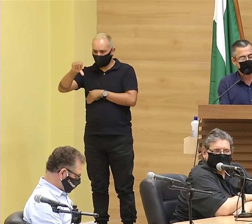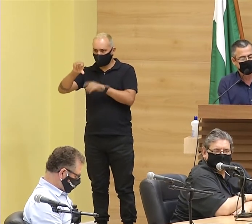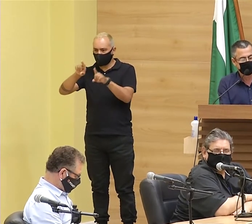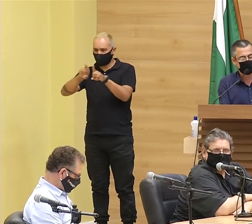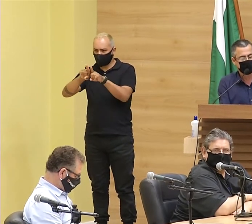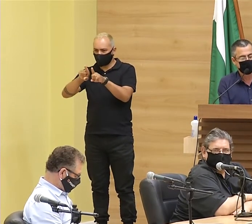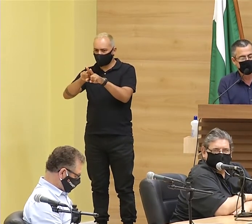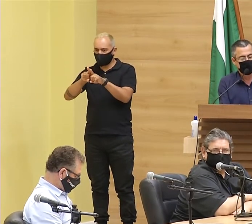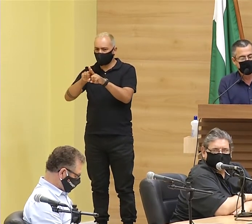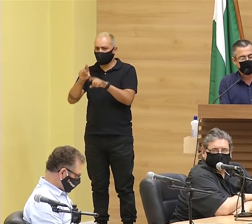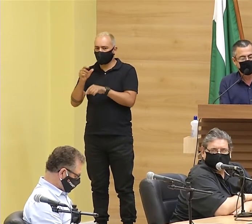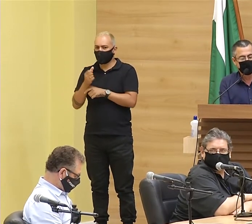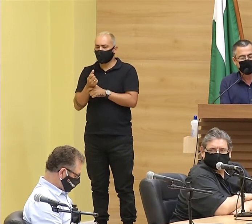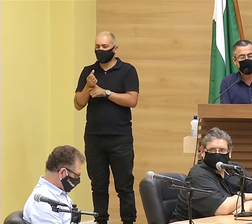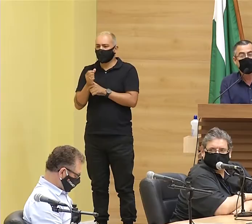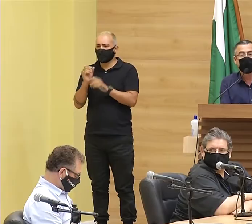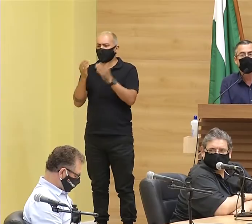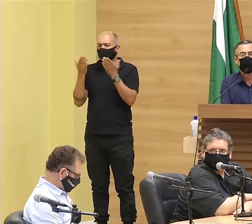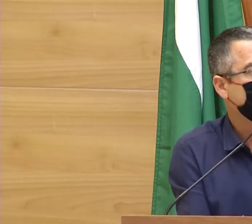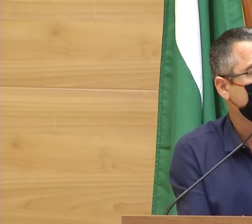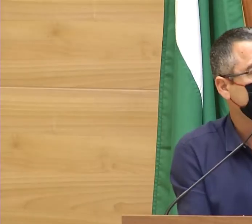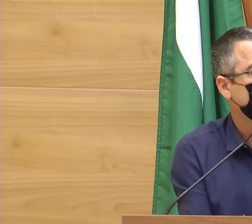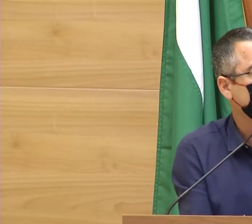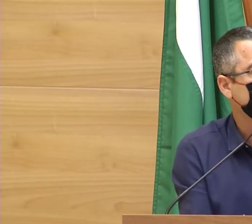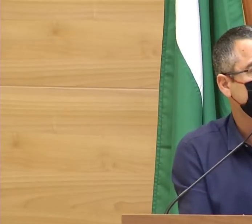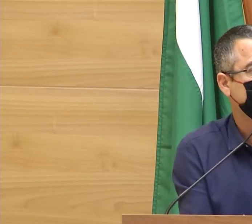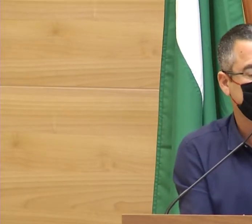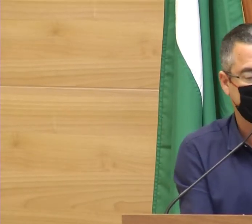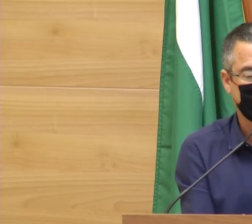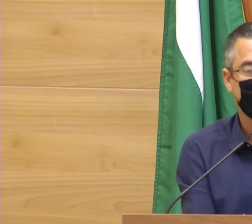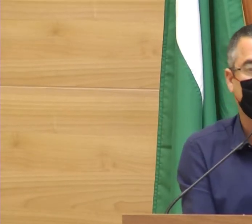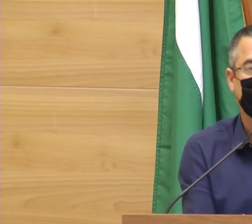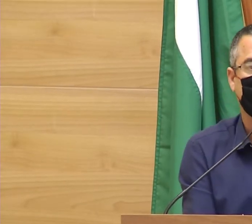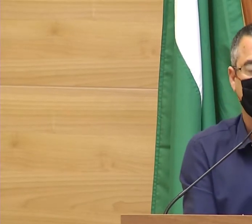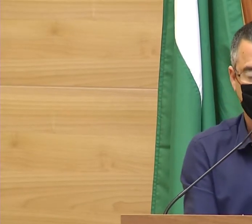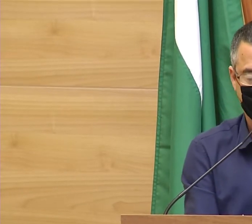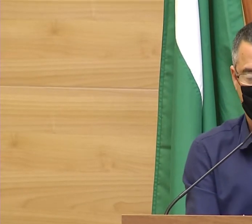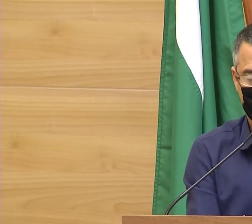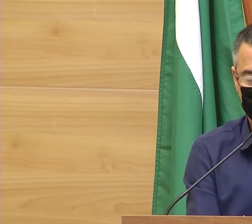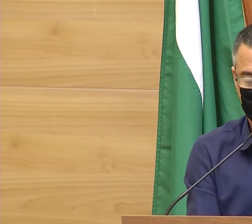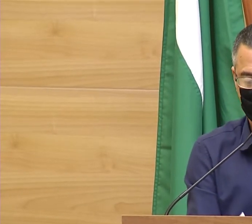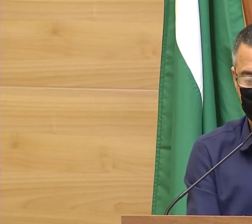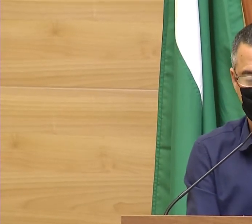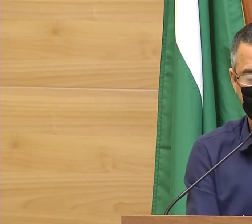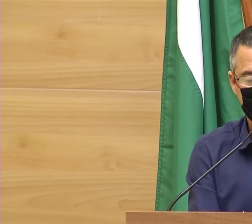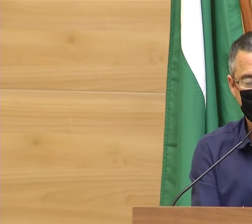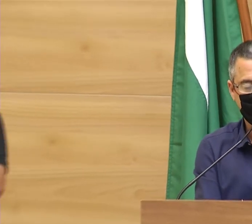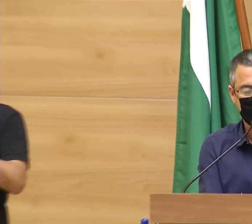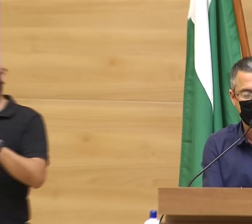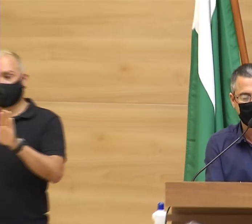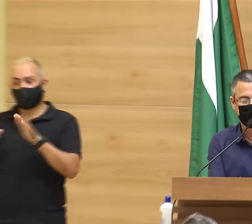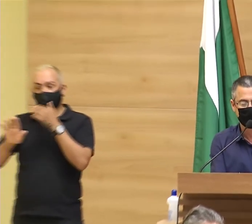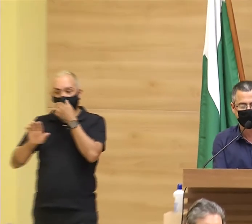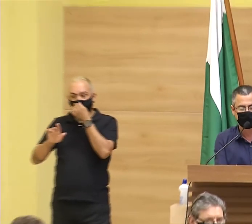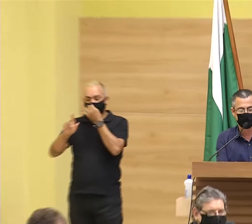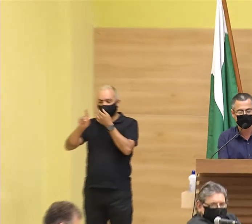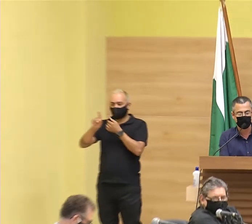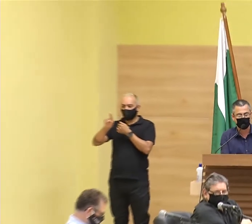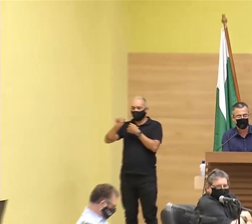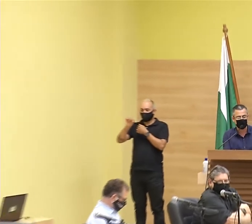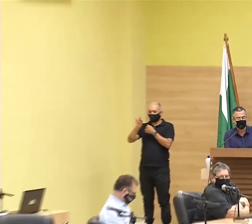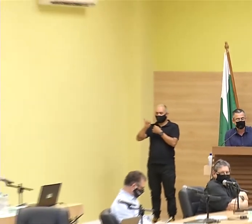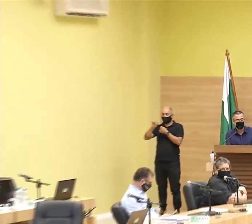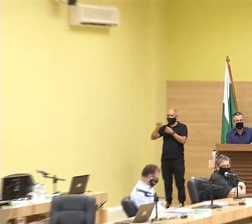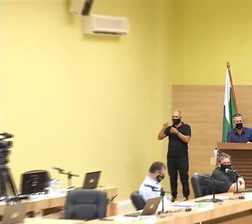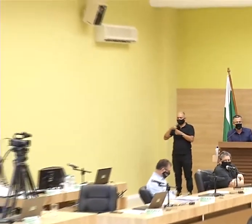que a proposta precisa ser aprovada até o final de julho. Porém, na sessão ordinária da segunda-feira, o vereador Gilson Feitosa utilizou o grande